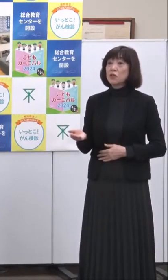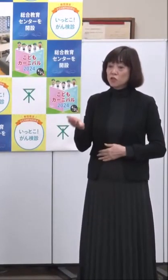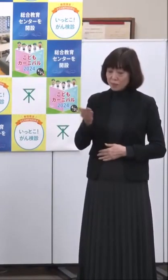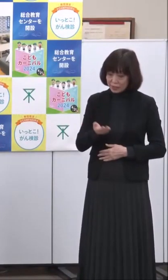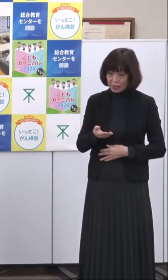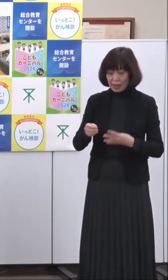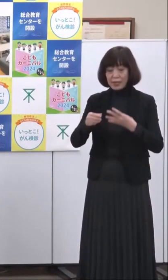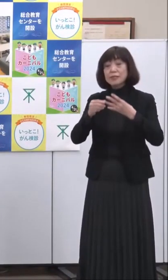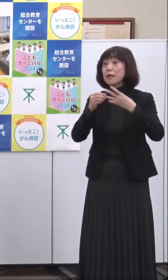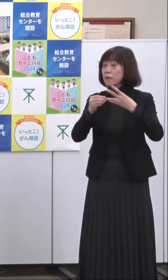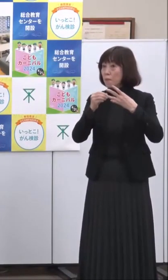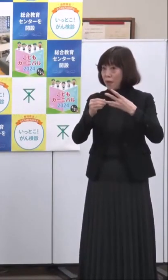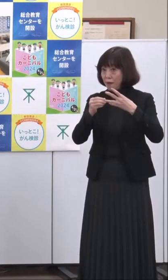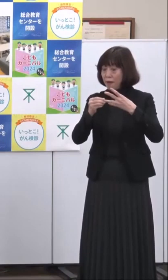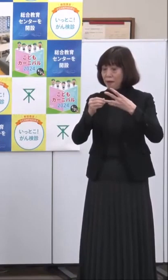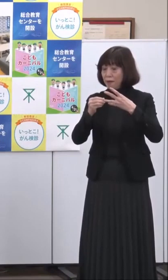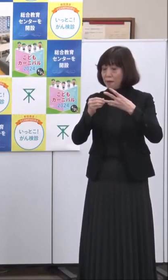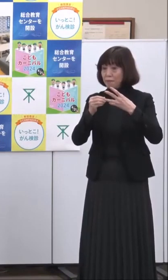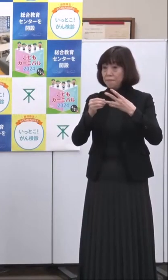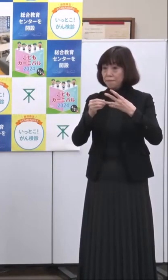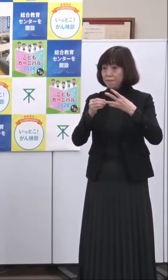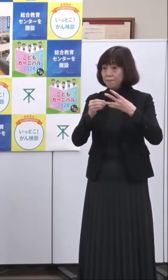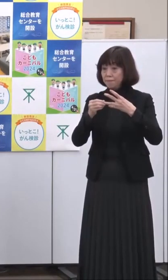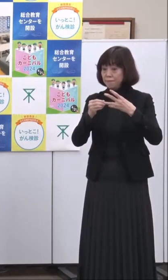続きまして3点目でございますが、